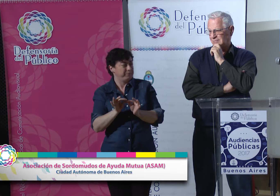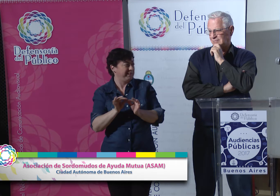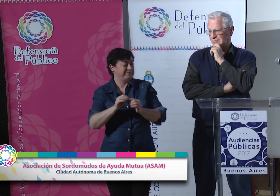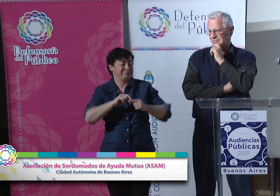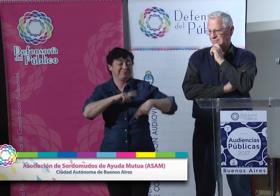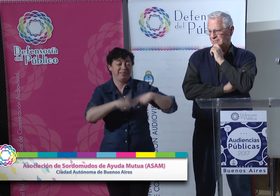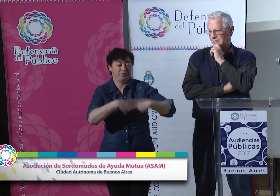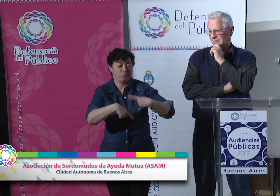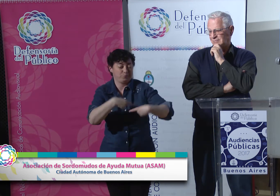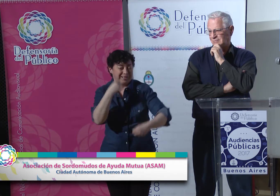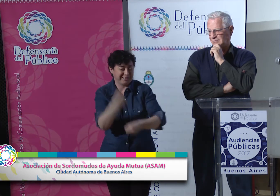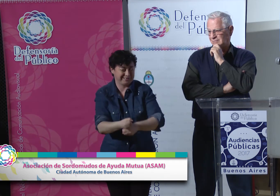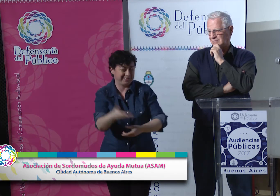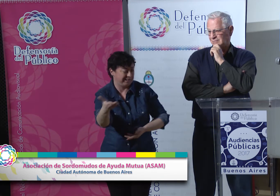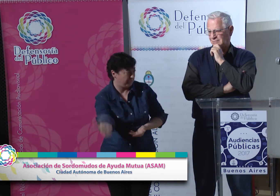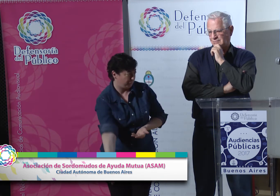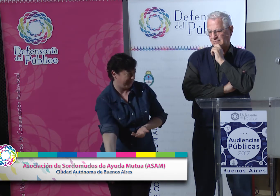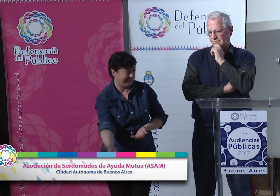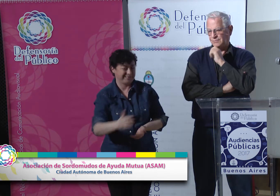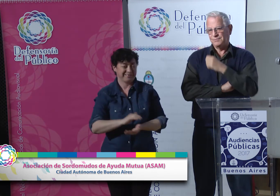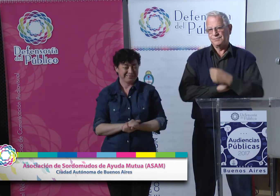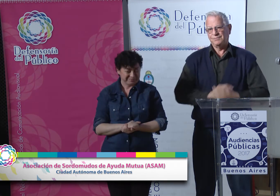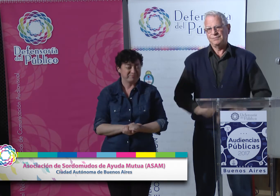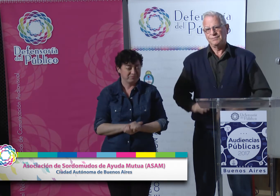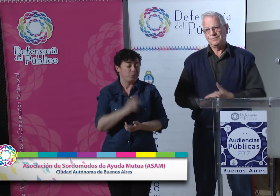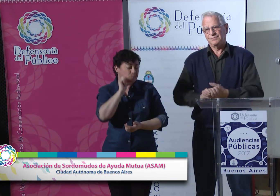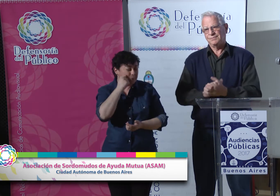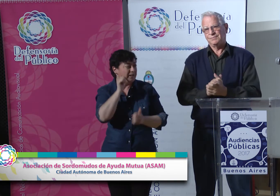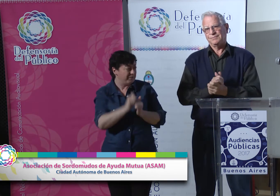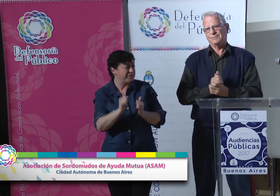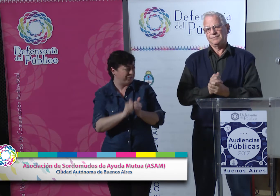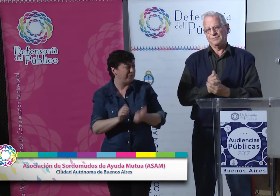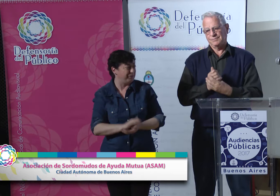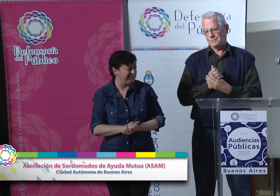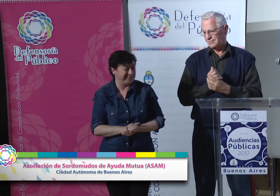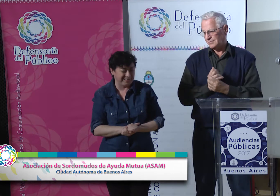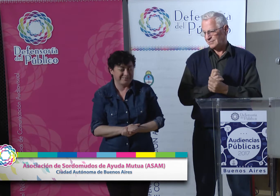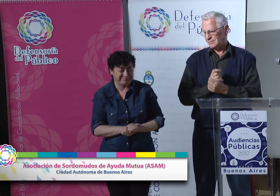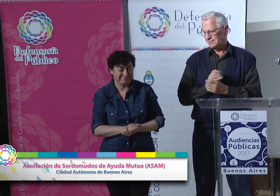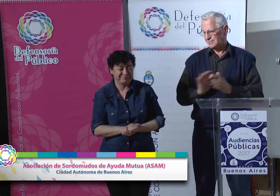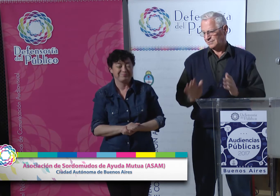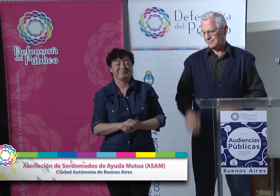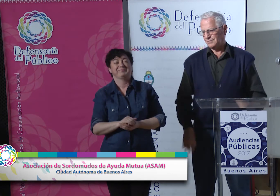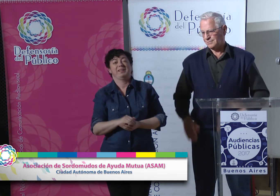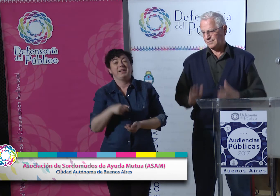fundó quién fue el que realizó la primera vez la interpretación en lengua de señas en nuestro país hasta el día de hoy es una muy linda historia